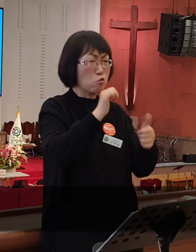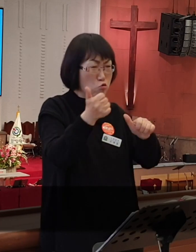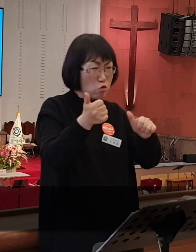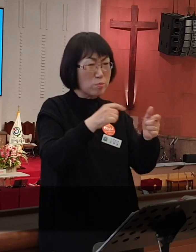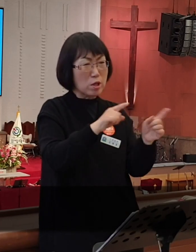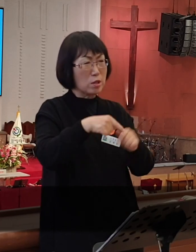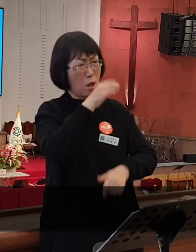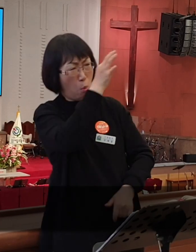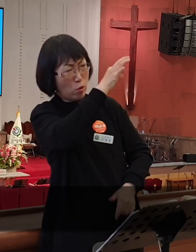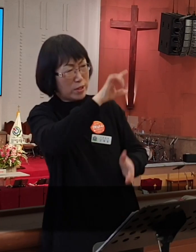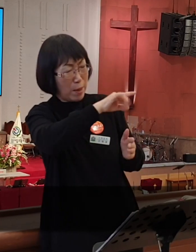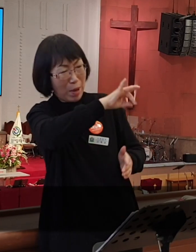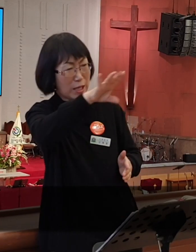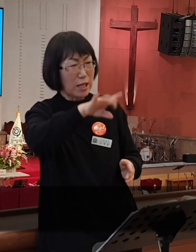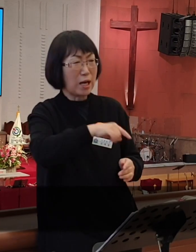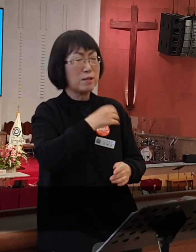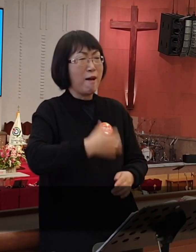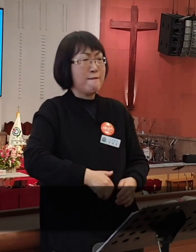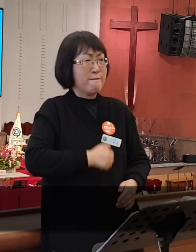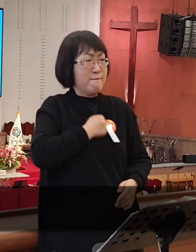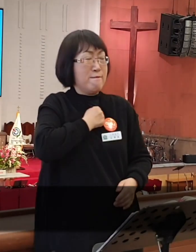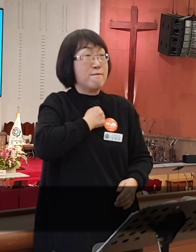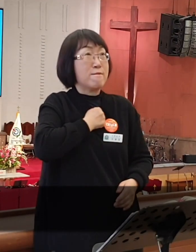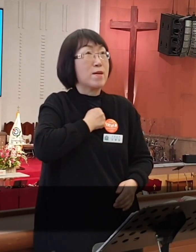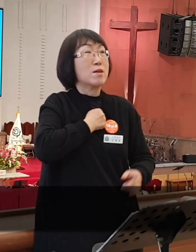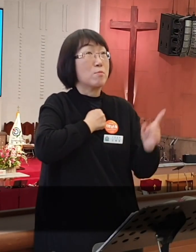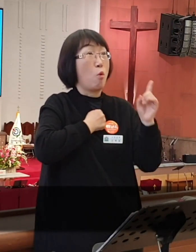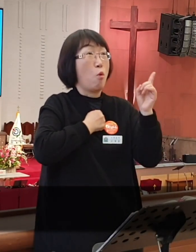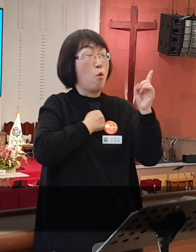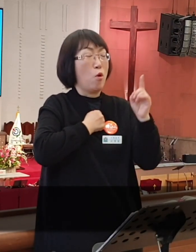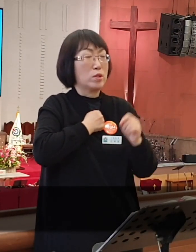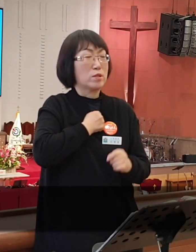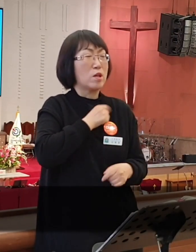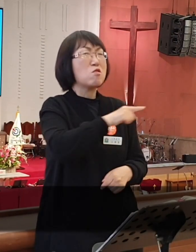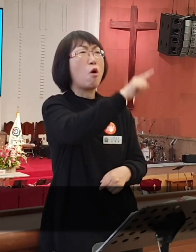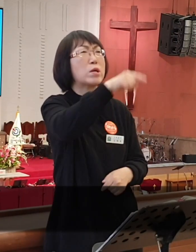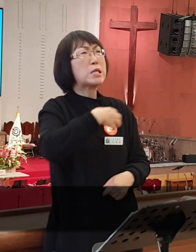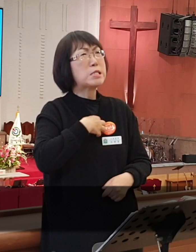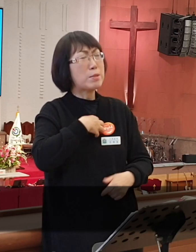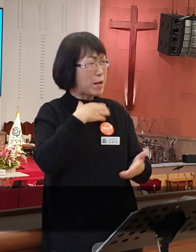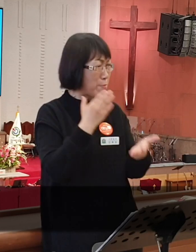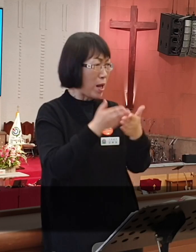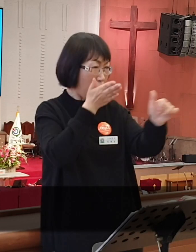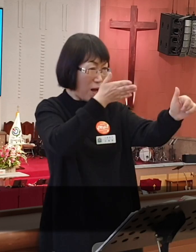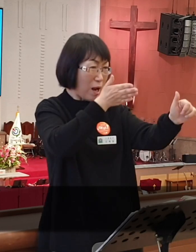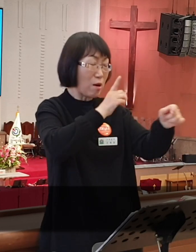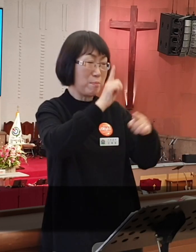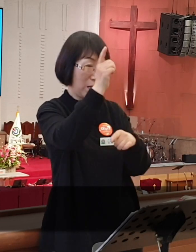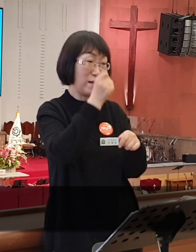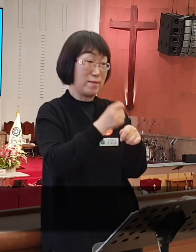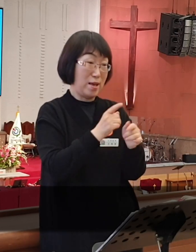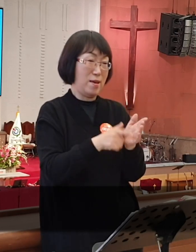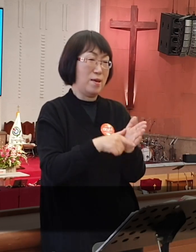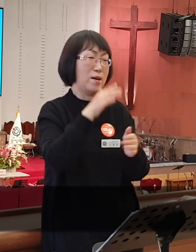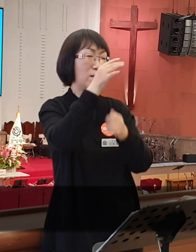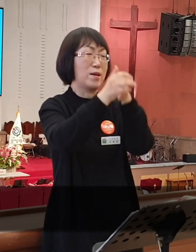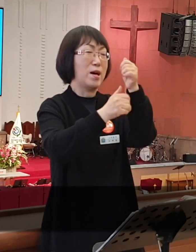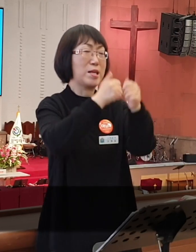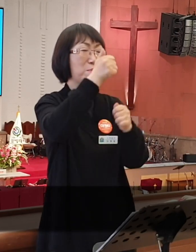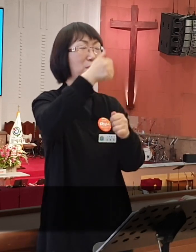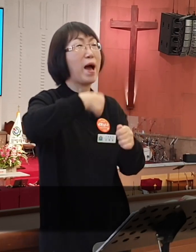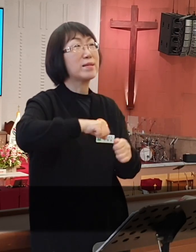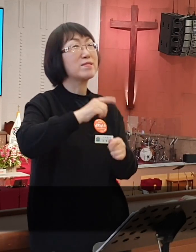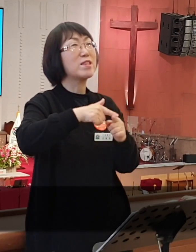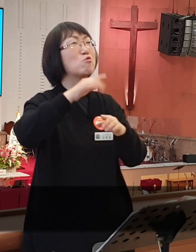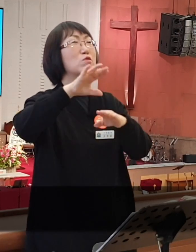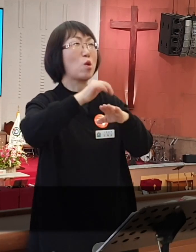죽음들 그것들을 볼 때마다 여기에 끌어올랐던 것들이에요. 여기 너희는 근심하지 말아라 라고 얘기하실 때 하나님의